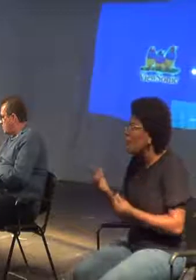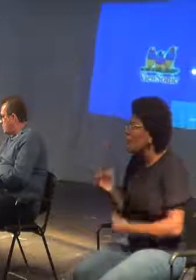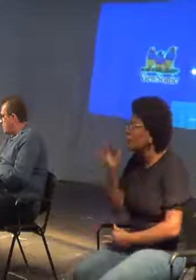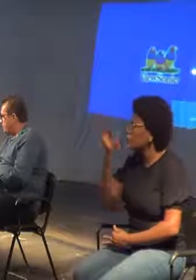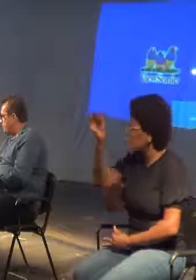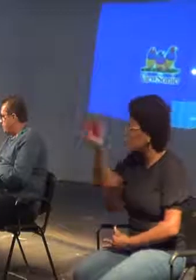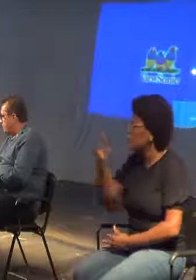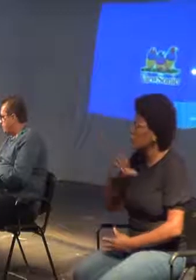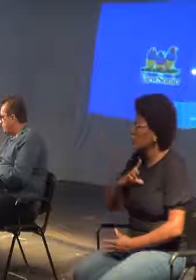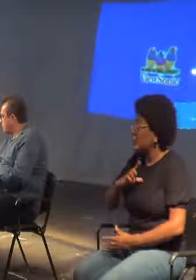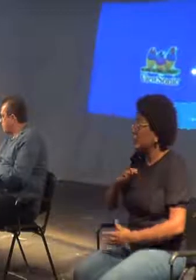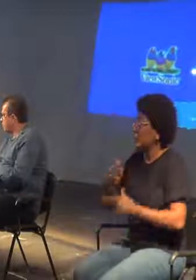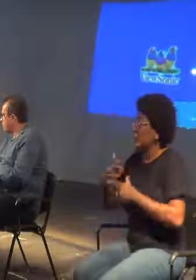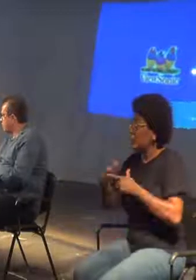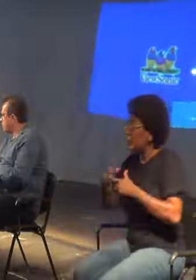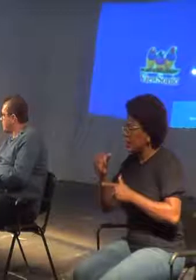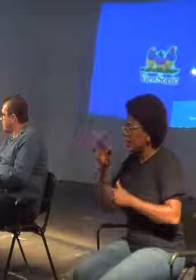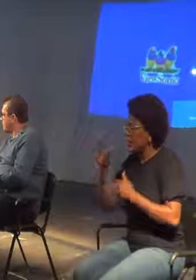Depois, né,